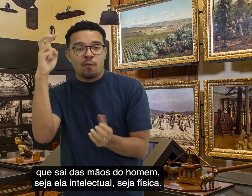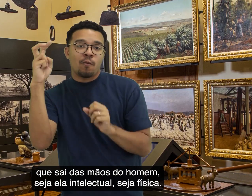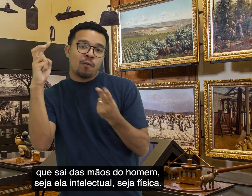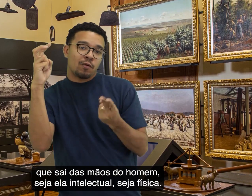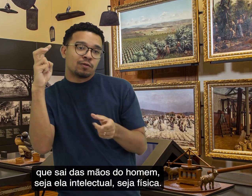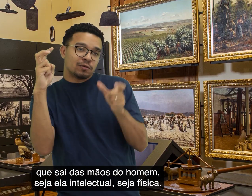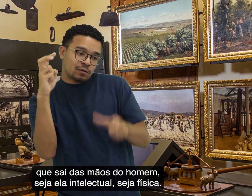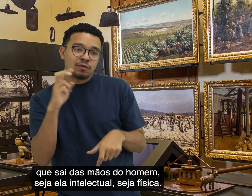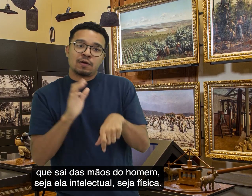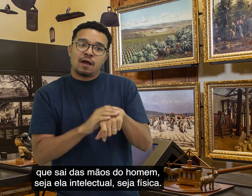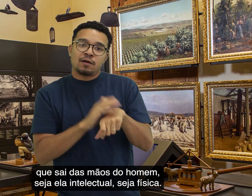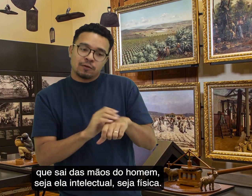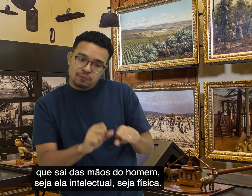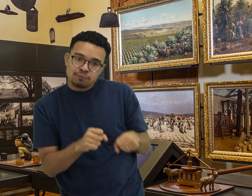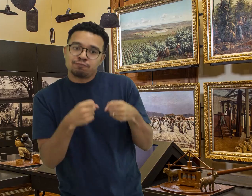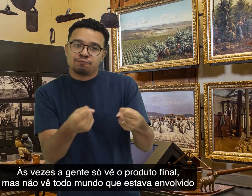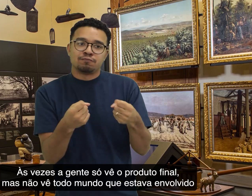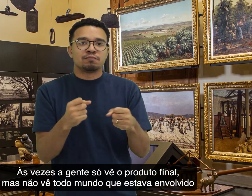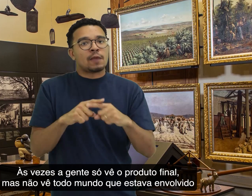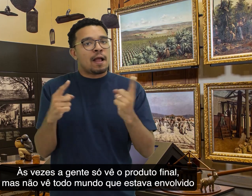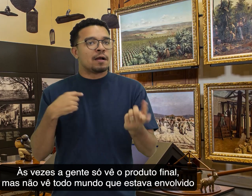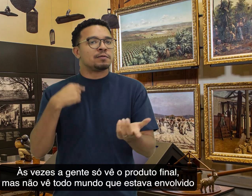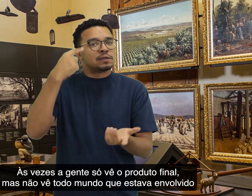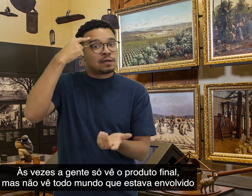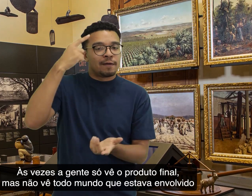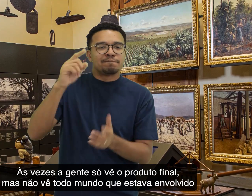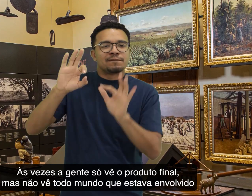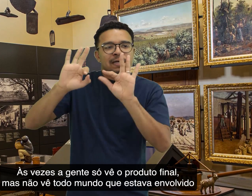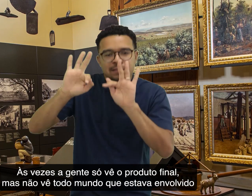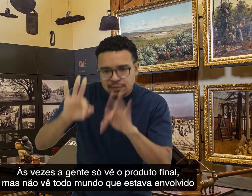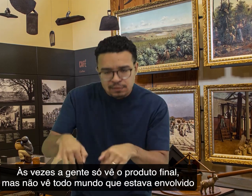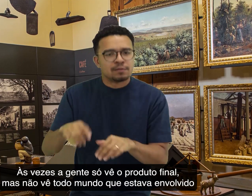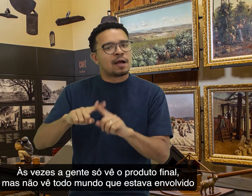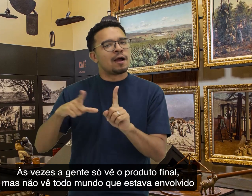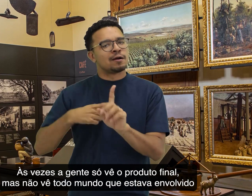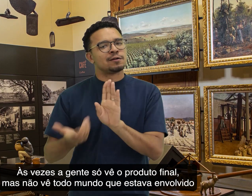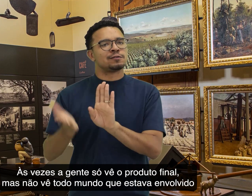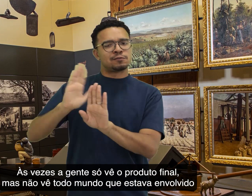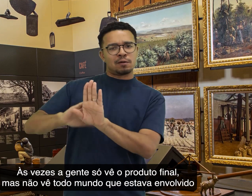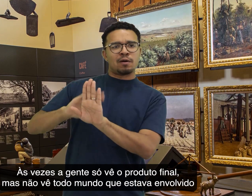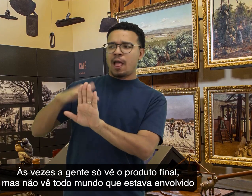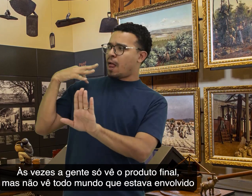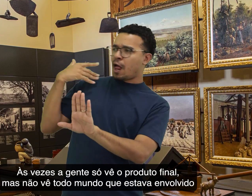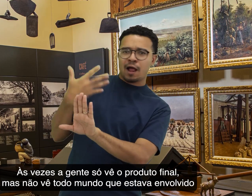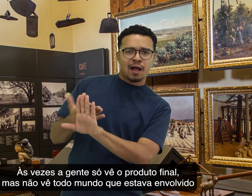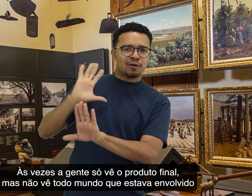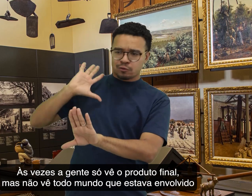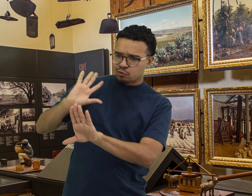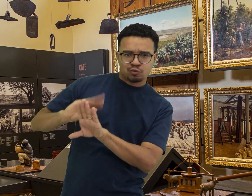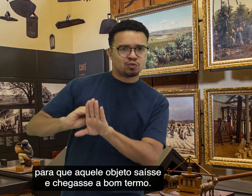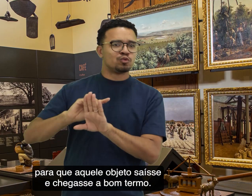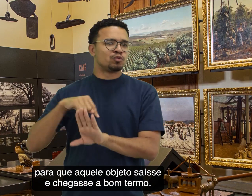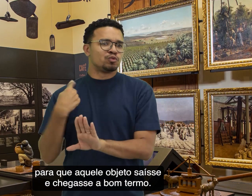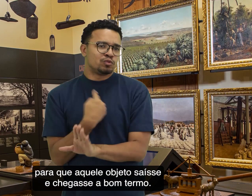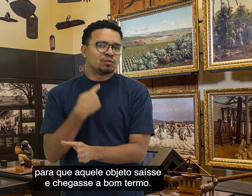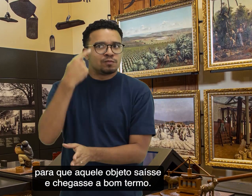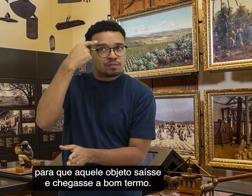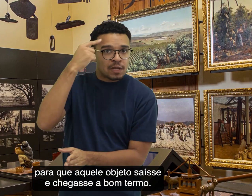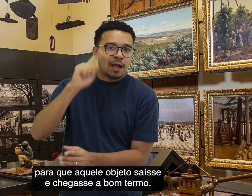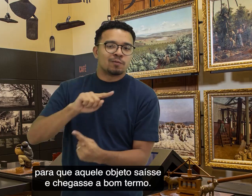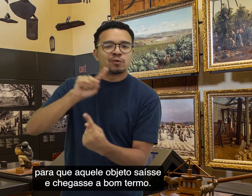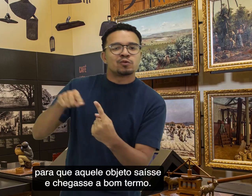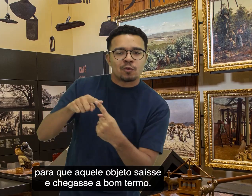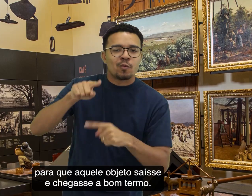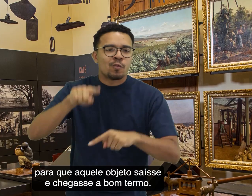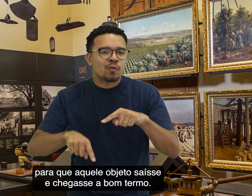homem, seja ela intelectual, seja física. Às vezes a gente só vê o produto final, mas não vê todo mundo que estava envolvido para